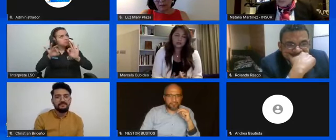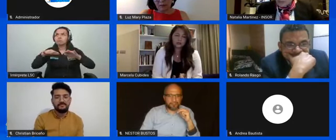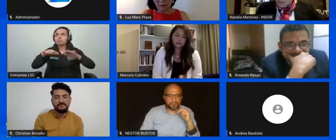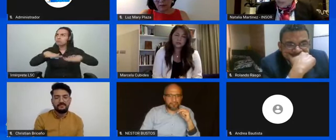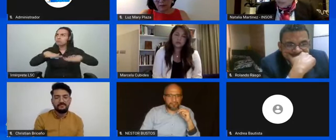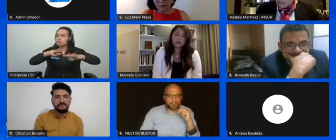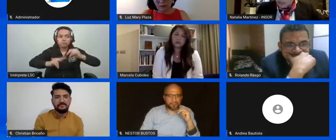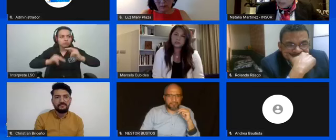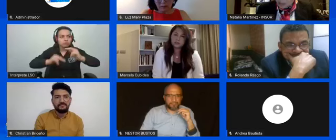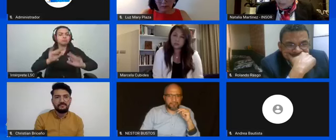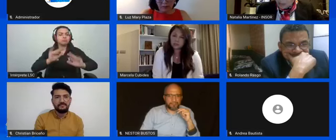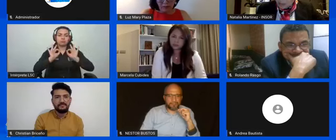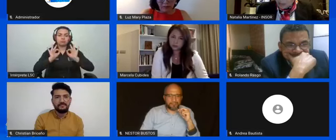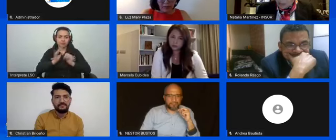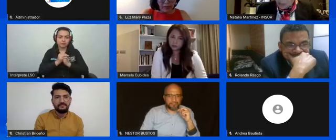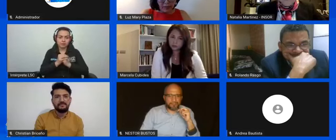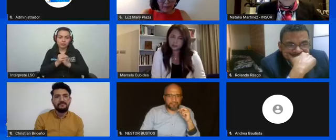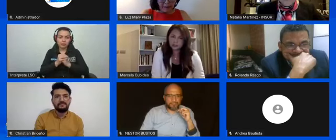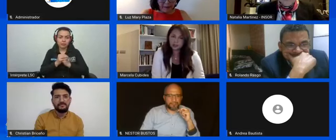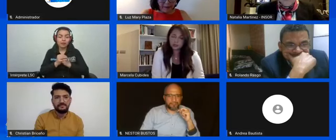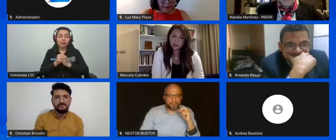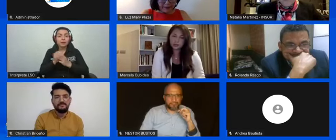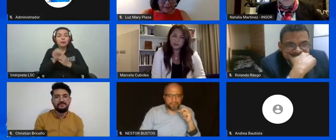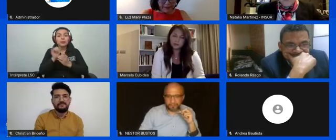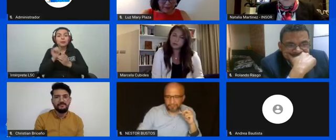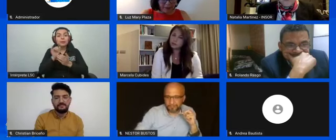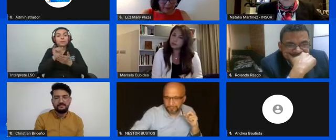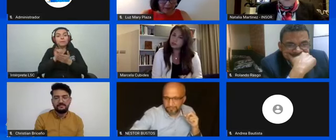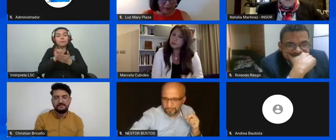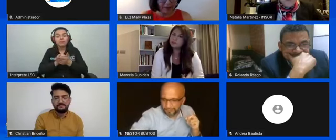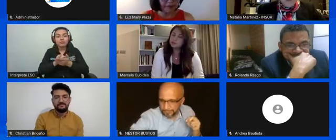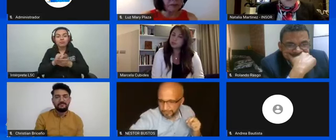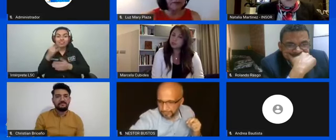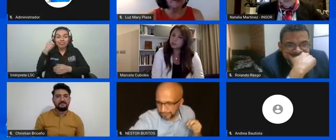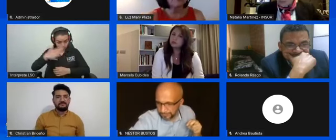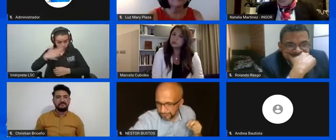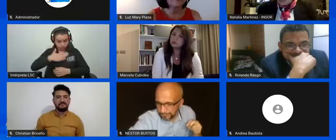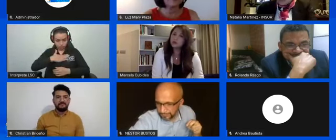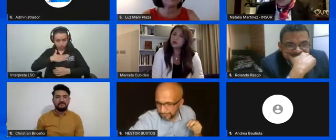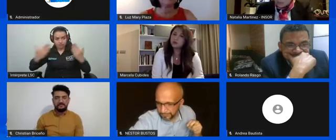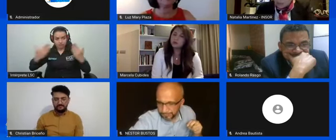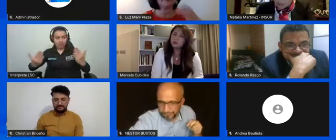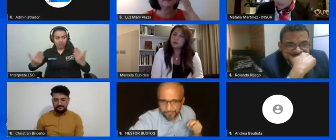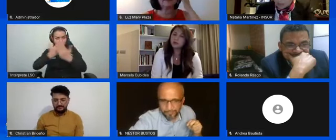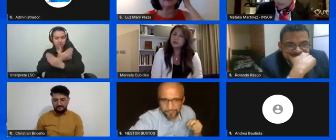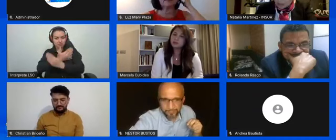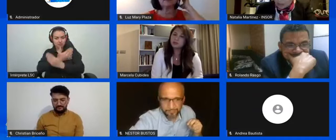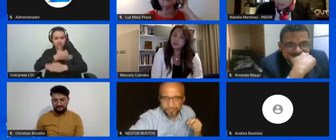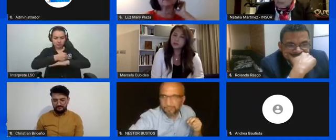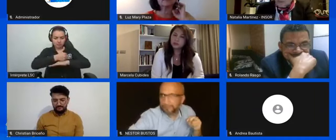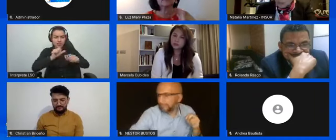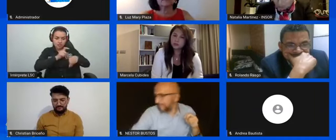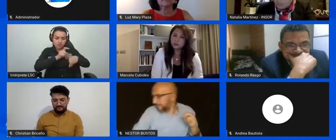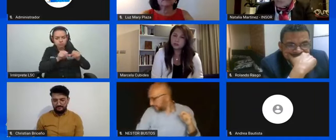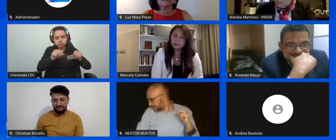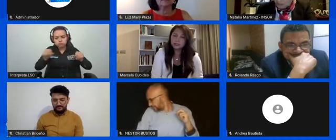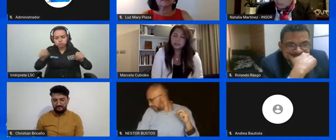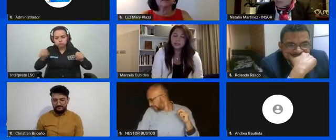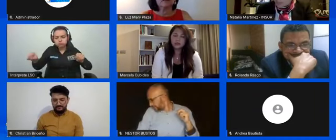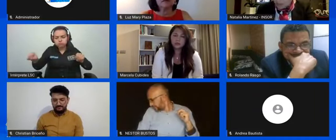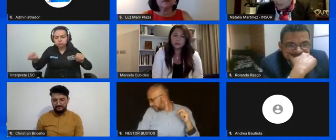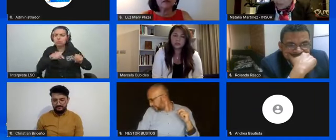En los retos y en los logros más importantes que tuvimos en esta época fueron dos grandes proyectos. Uno fue Colombia Primera en Educación para Personas